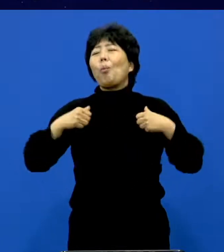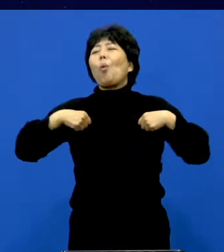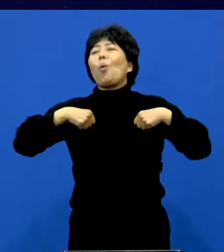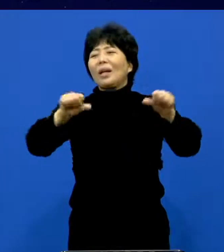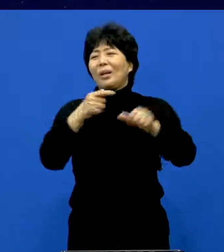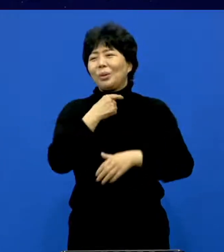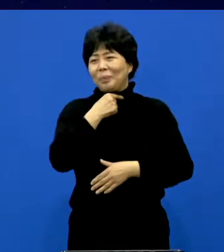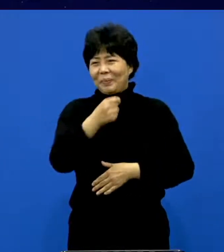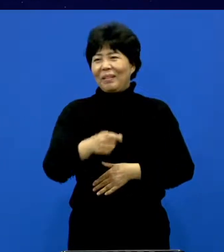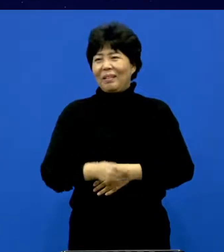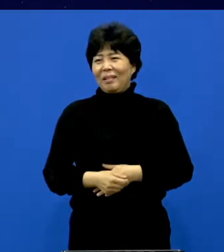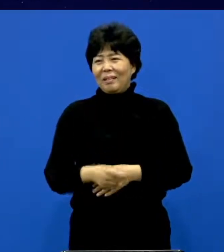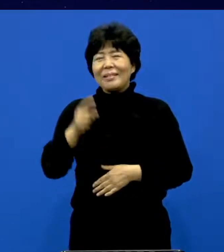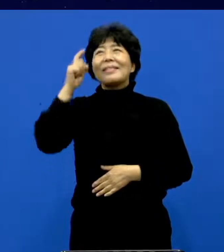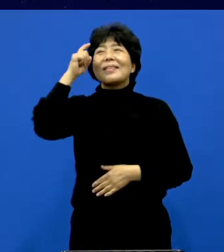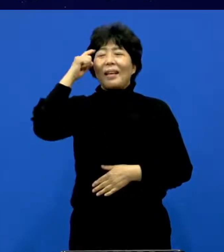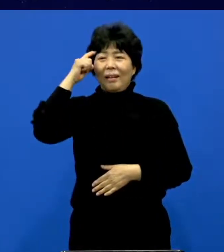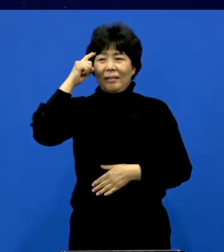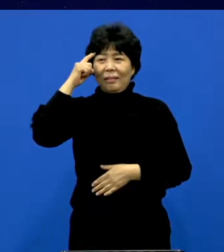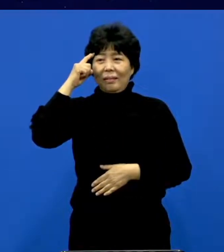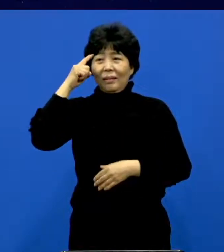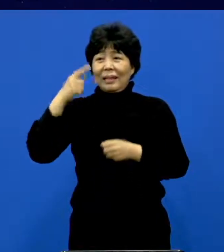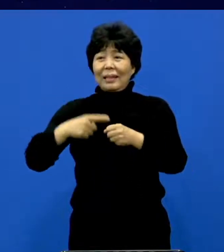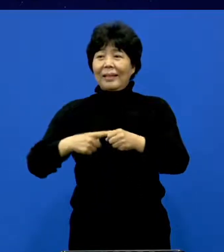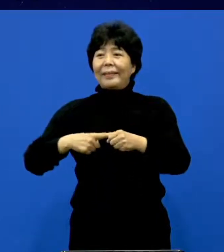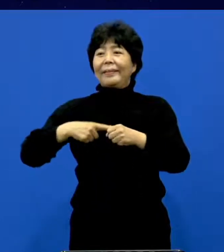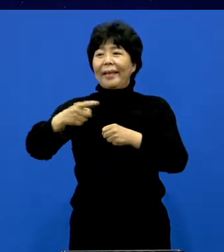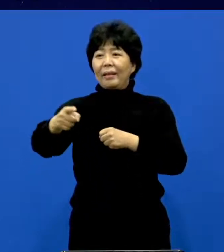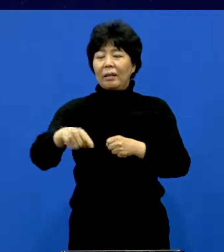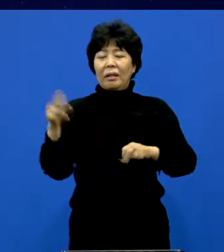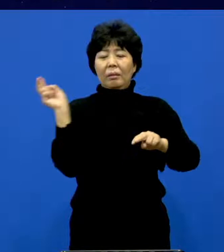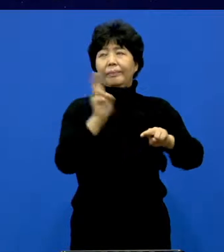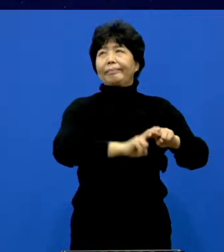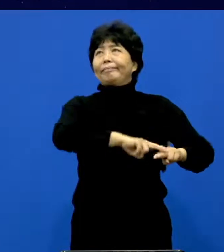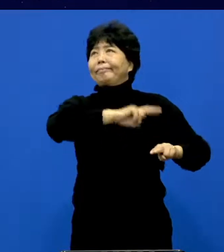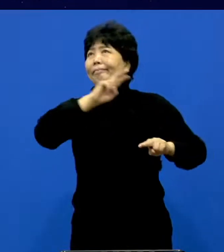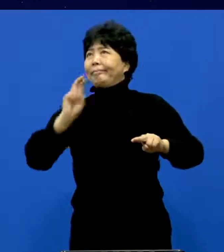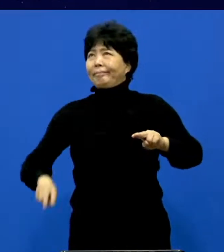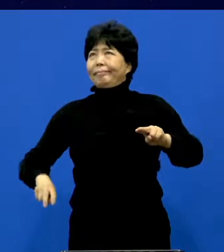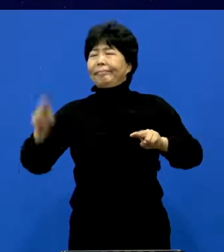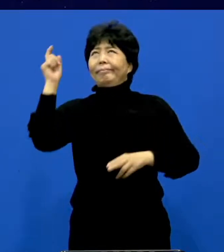그래서 오늘 내년에 그만둔다 하고 이 철에 오신 분들은